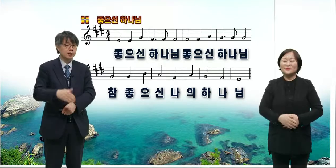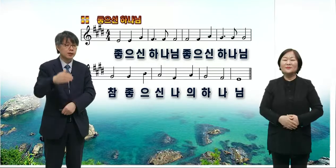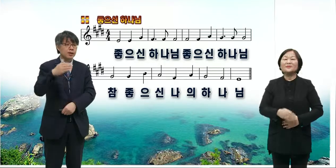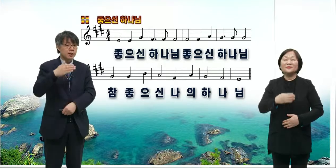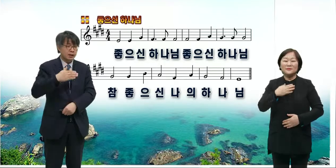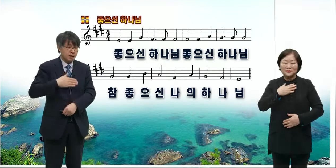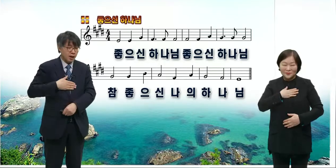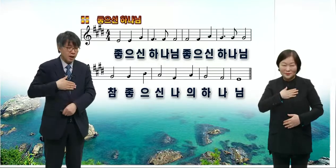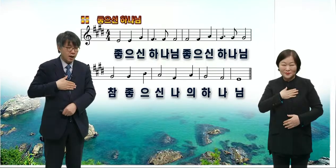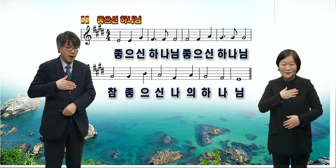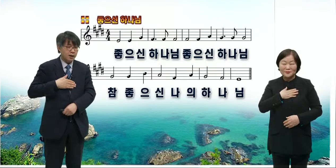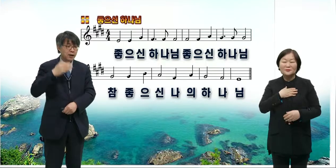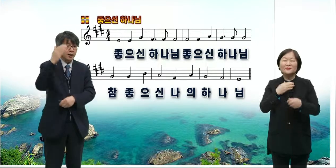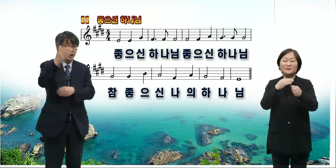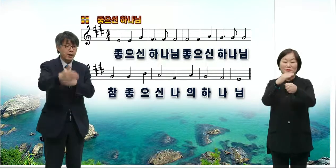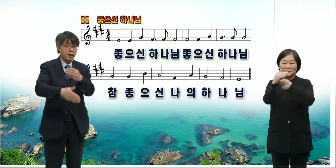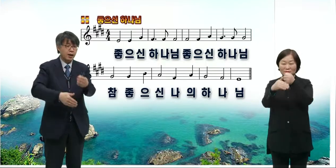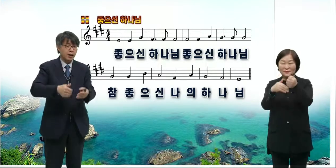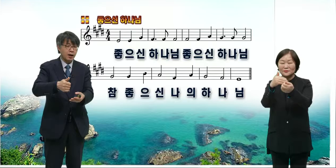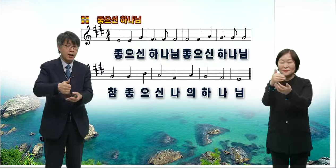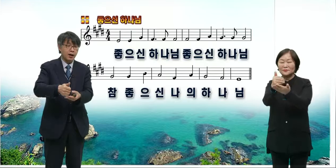좋으신 나의